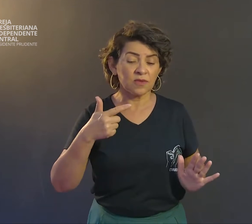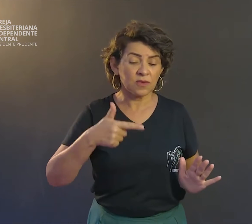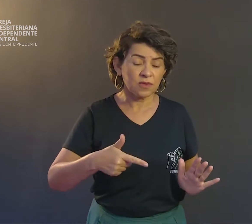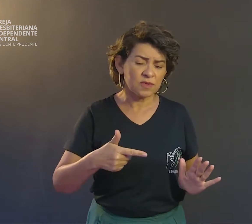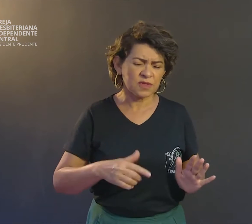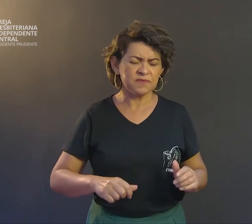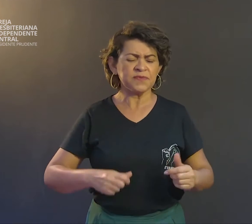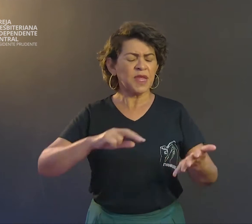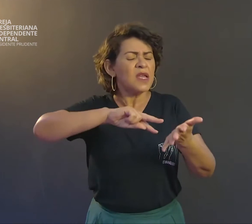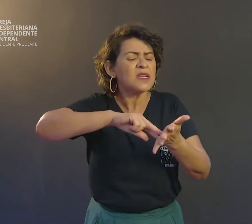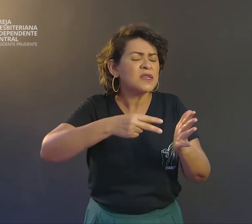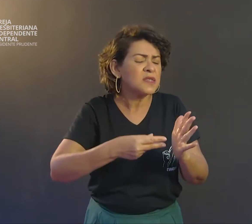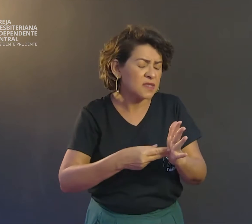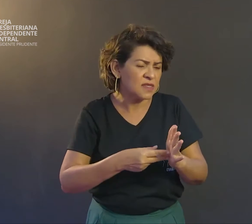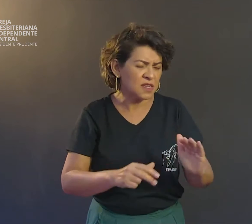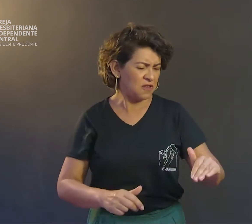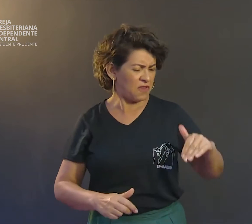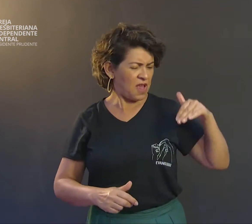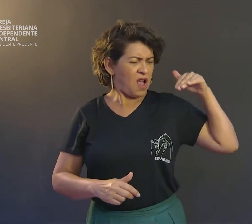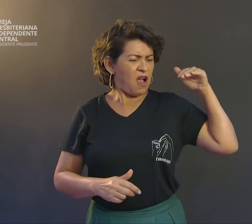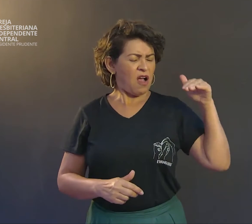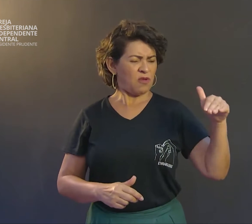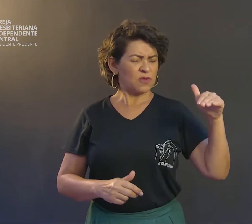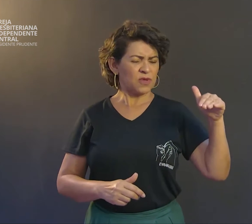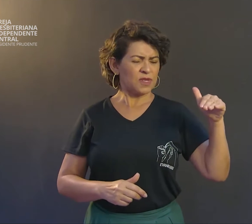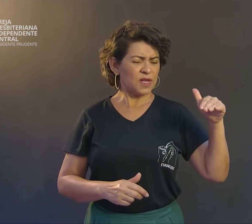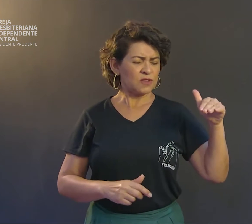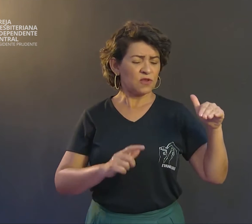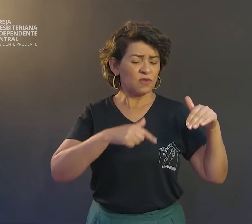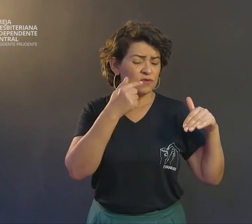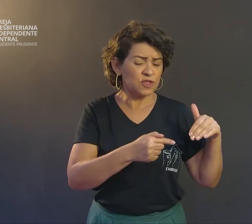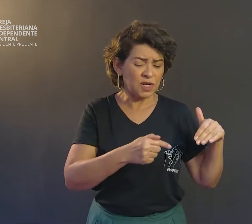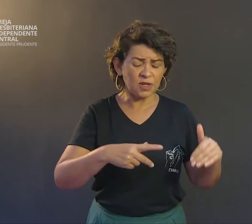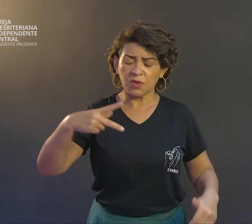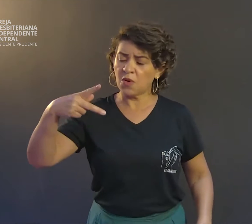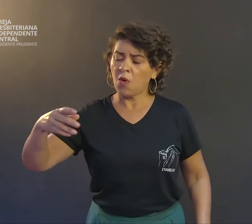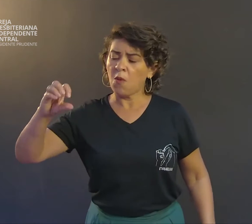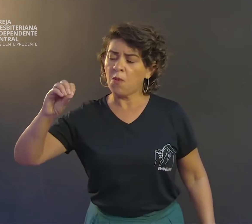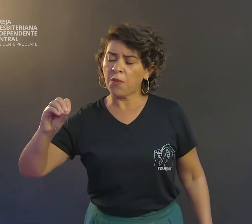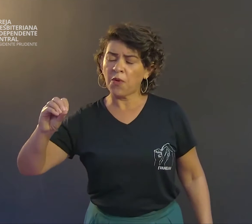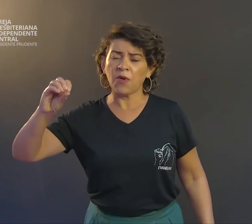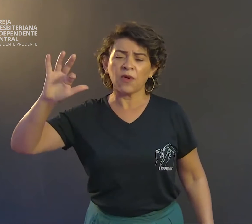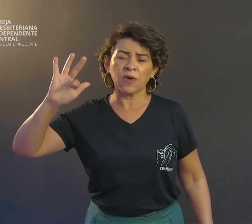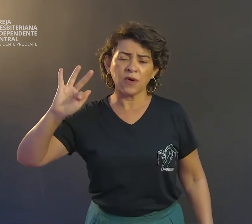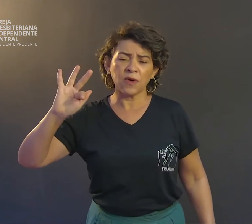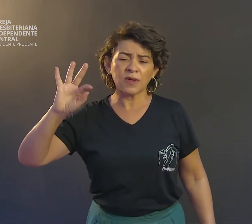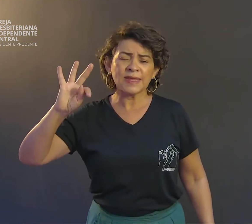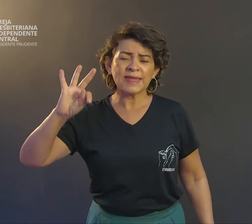Potestade significa autoridade ou direito. Em Efésios 6:12, o apóstolo Paulo refere